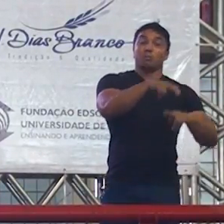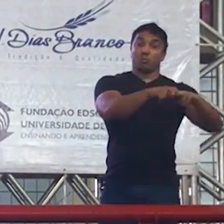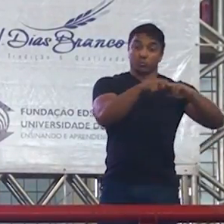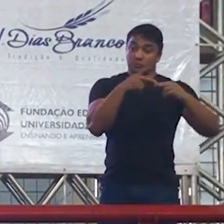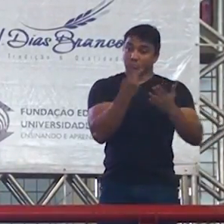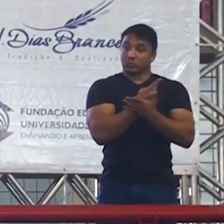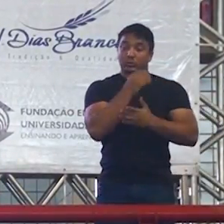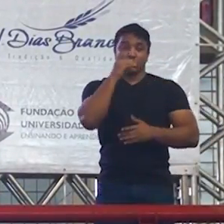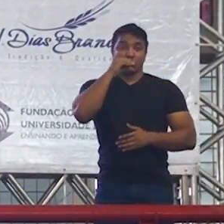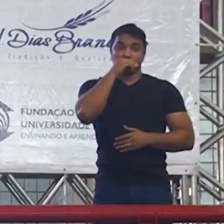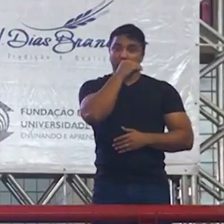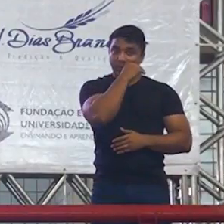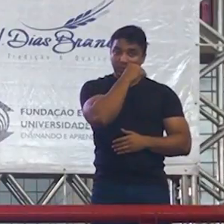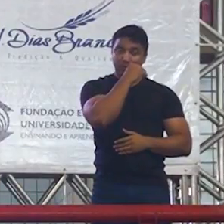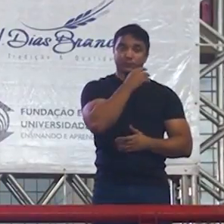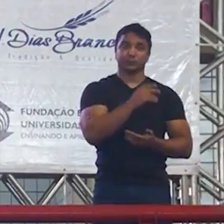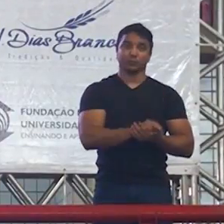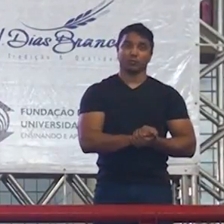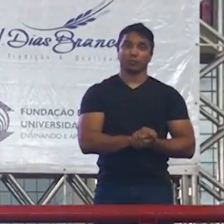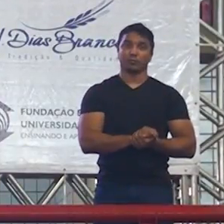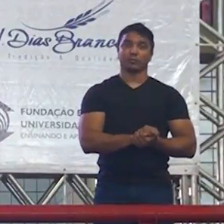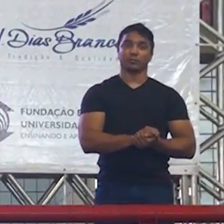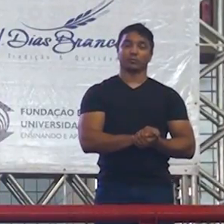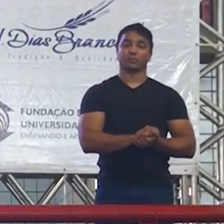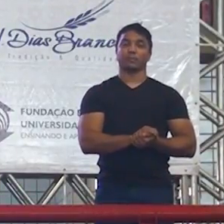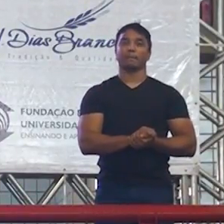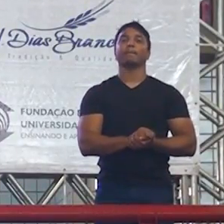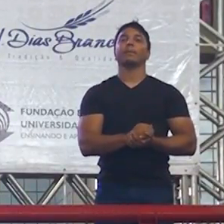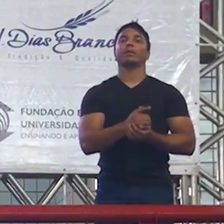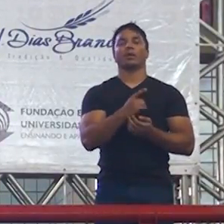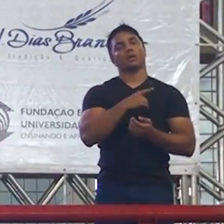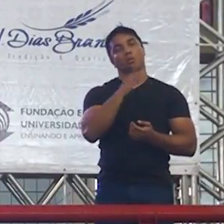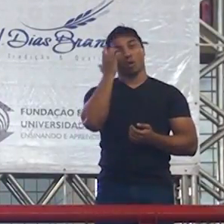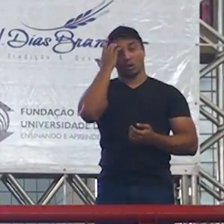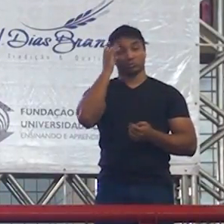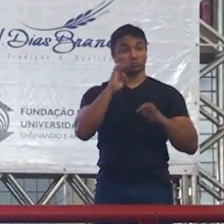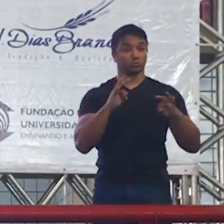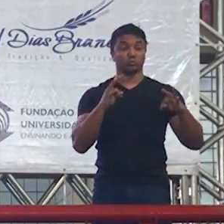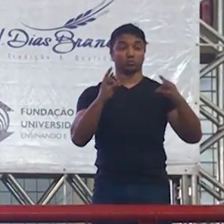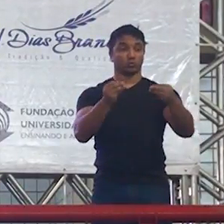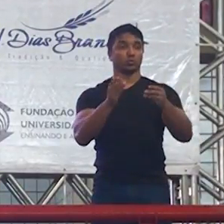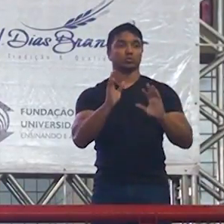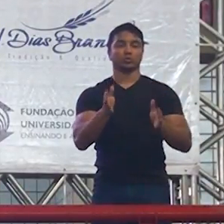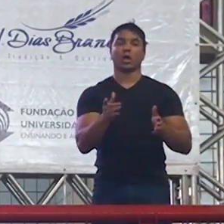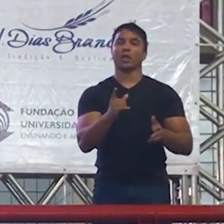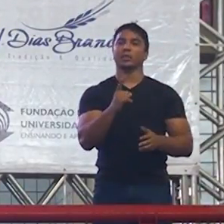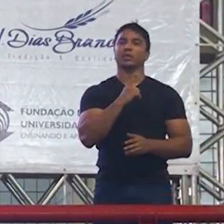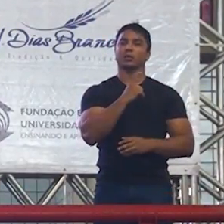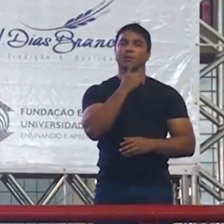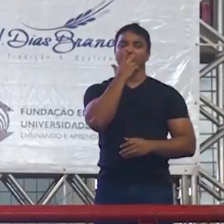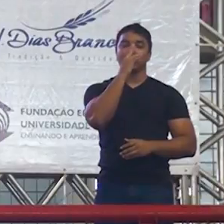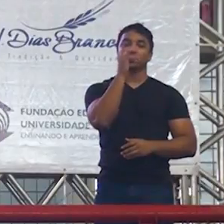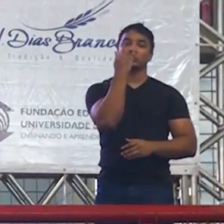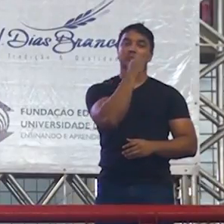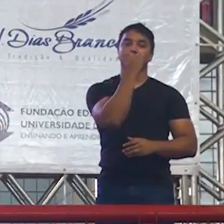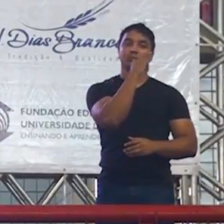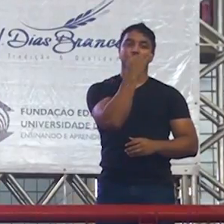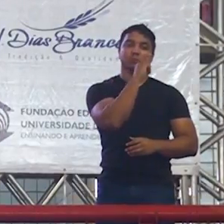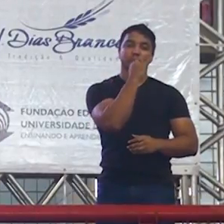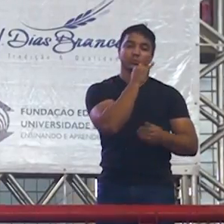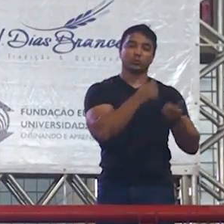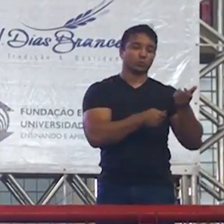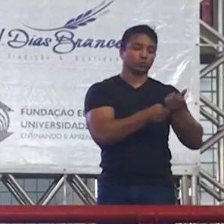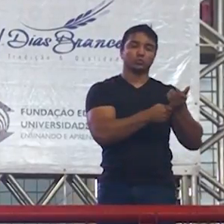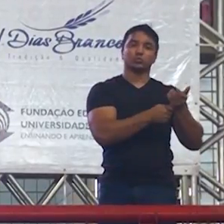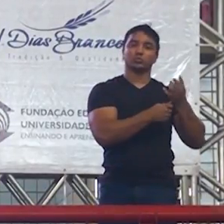gera calor. Eu creio que todos aqui já devem ter pego num carregador de celular depois que